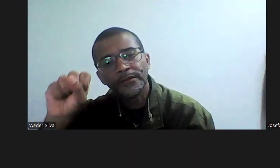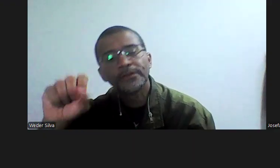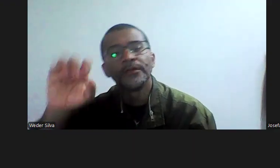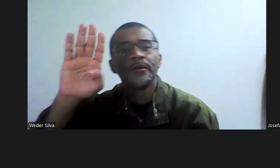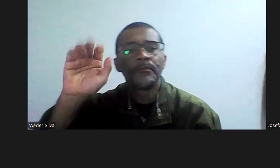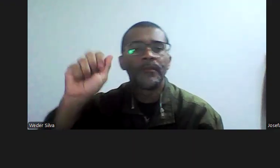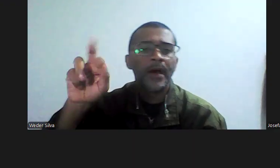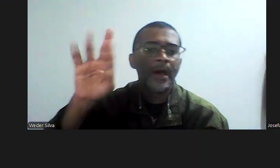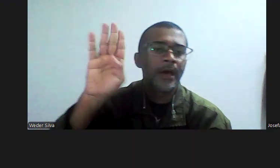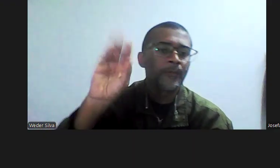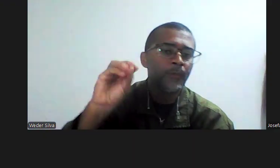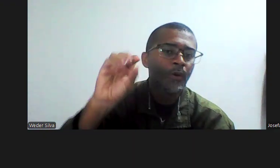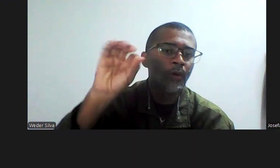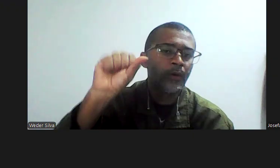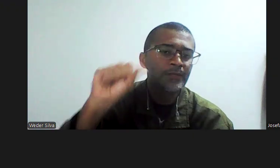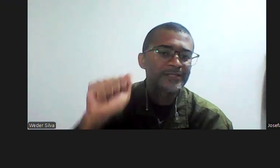Alves